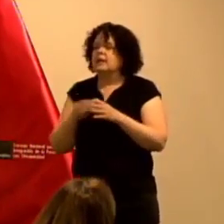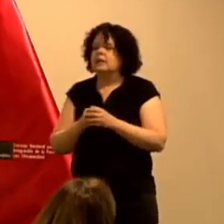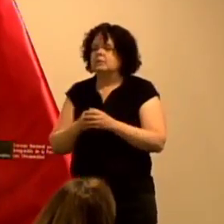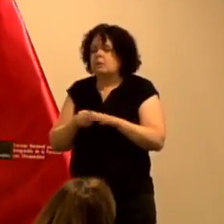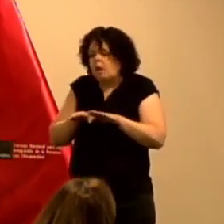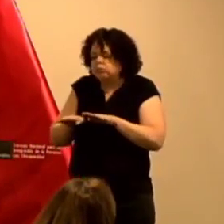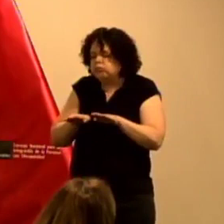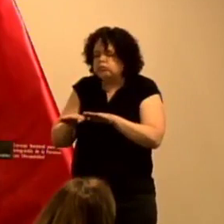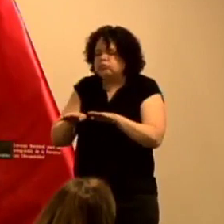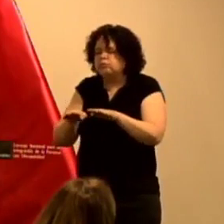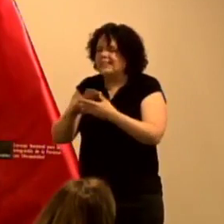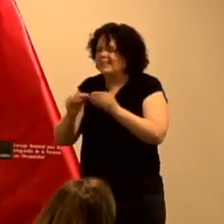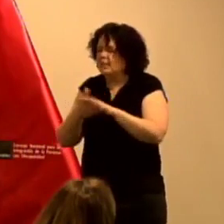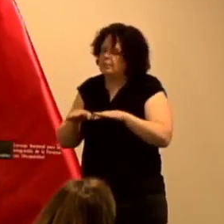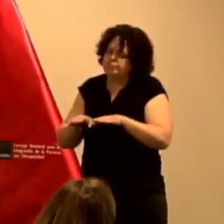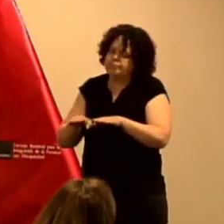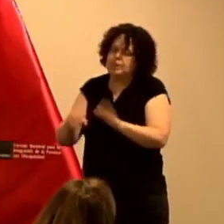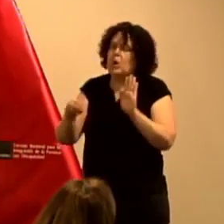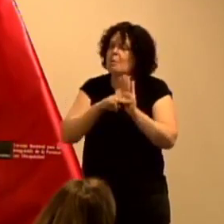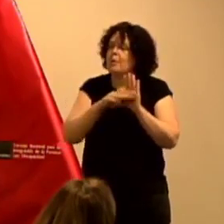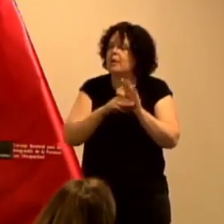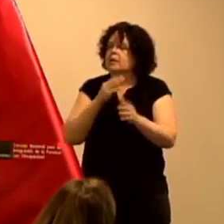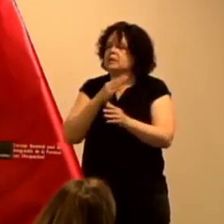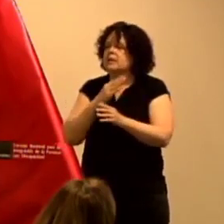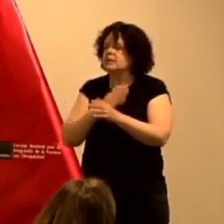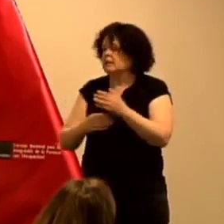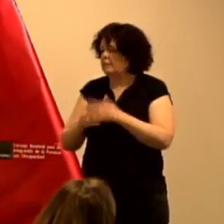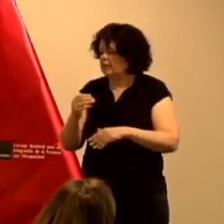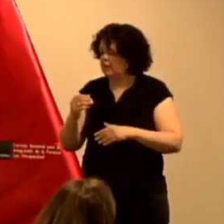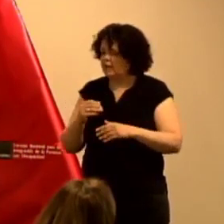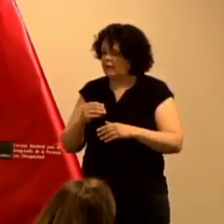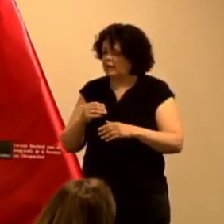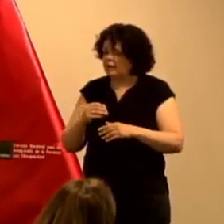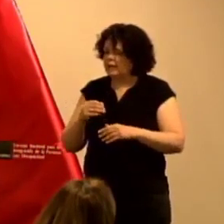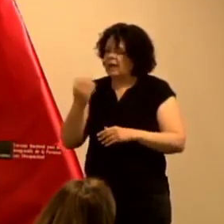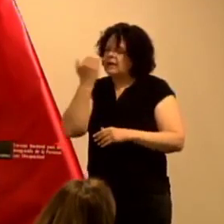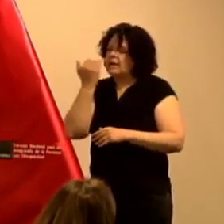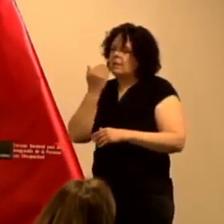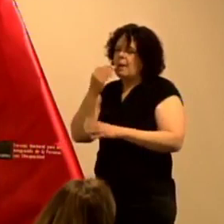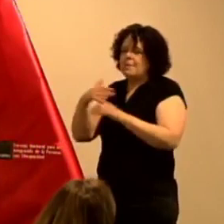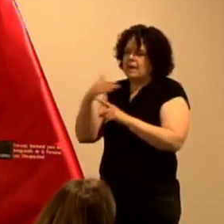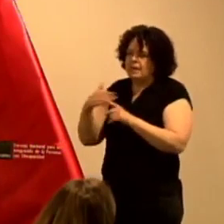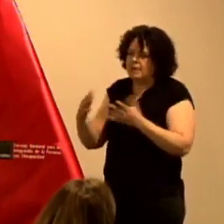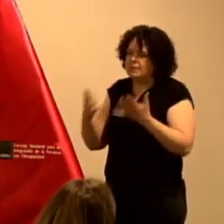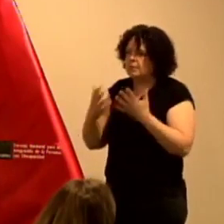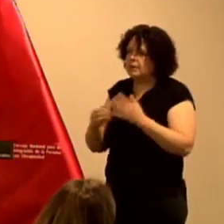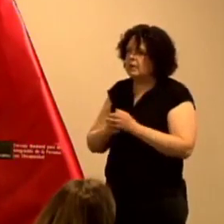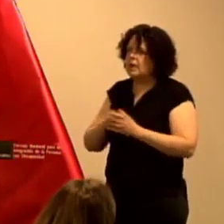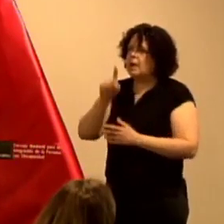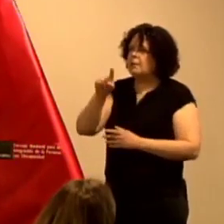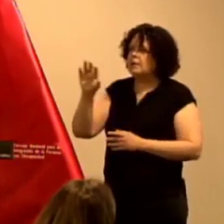la historia. Es decir, un modelo de la discapacidad se inició en la Edad Antigua y la Edad Media y duró hasta más o menos el